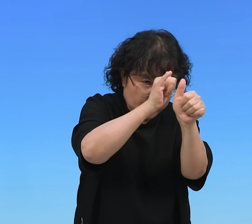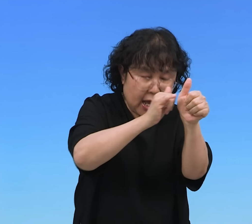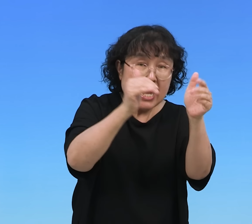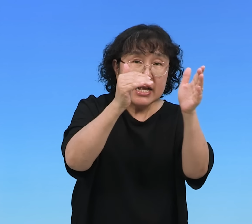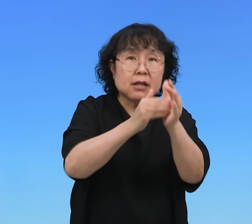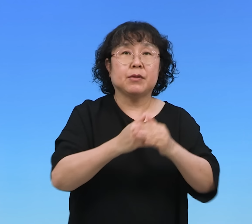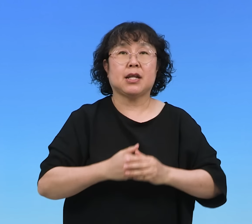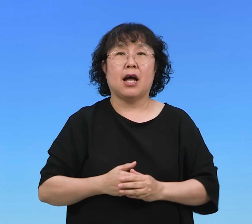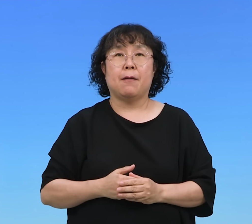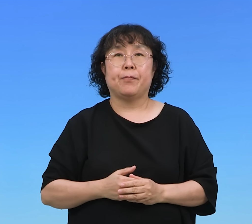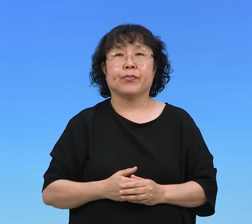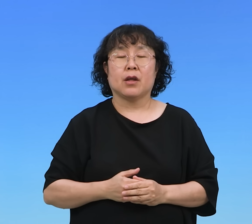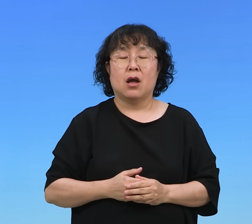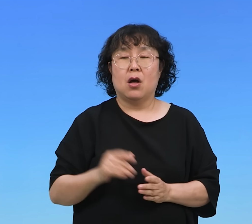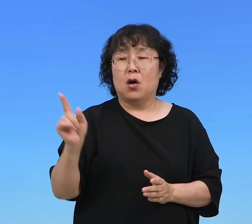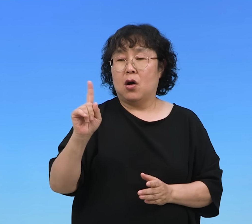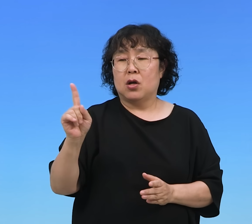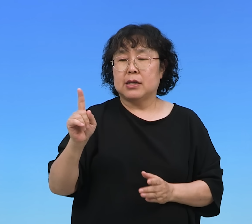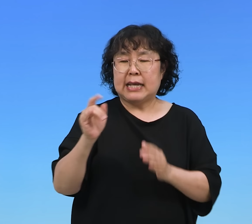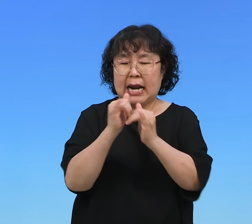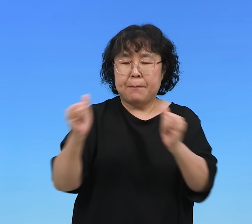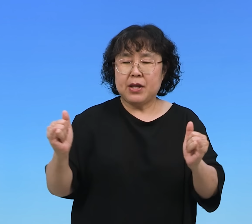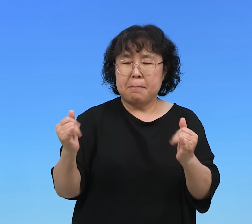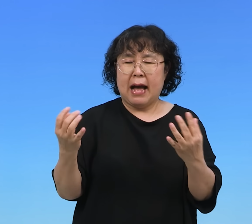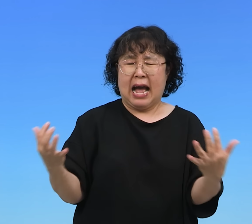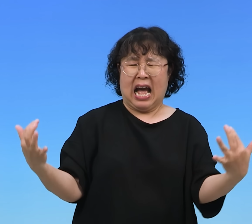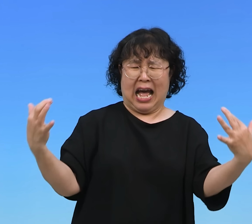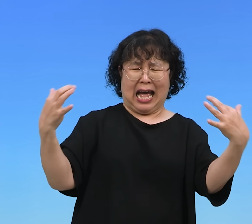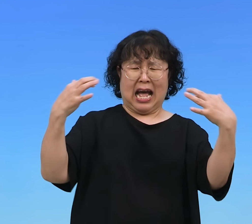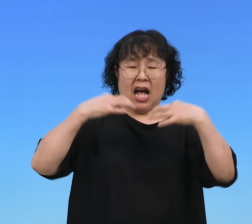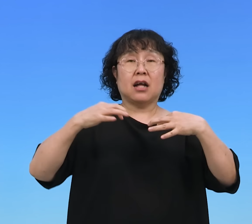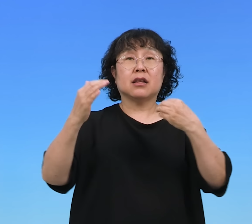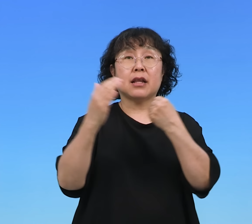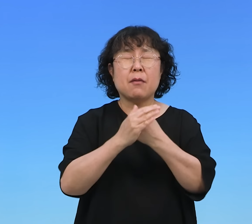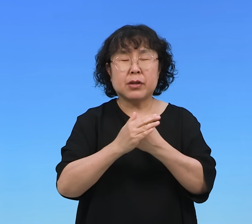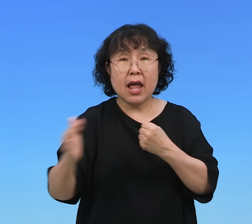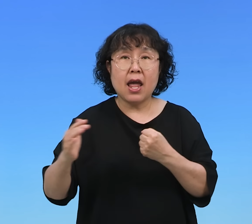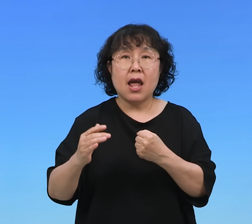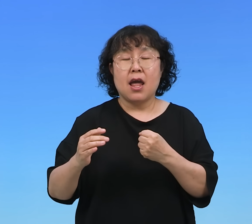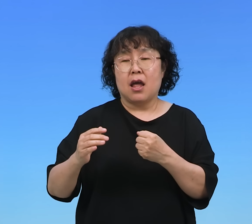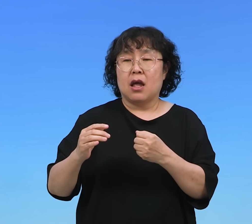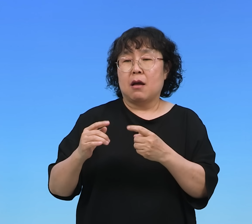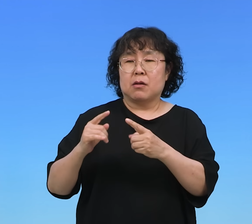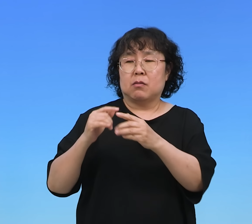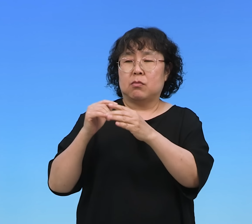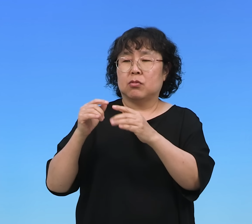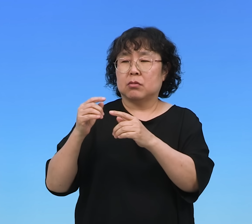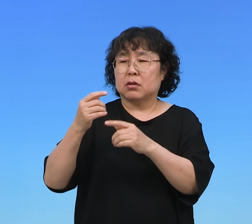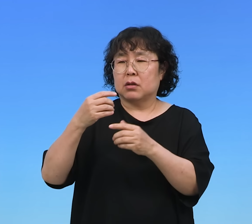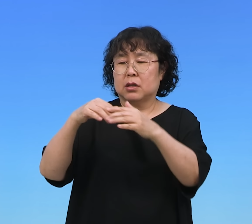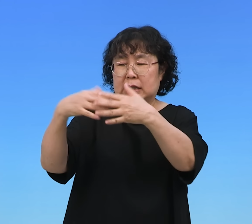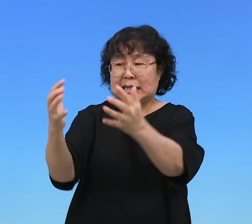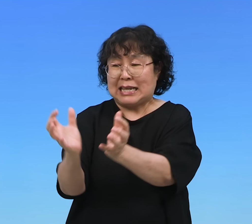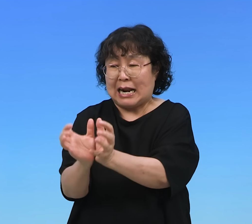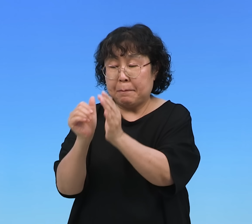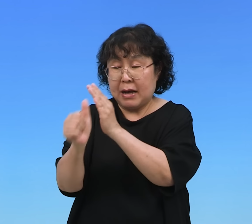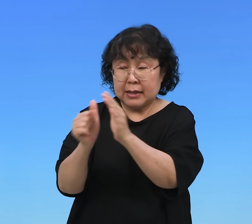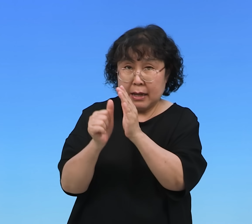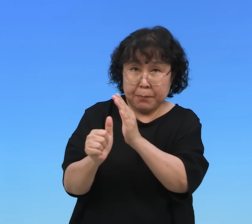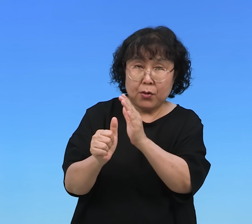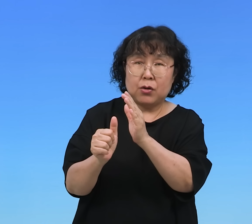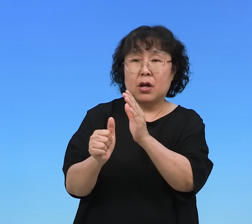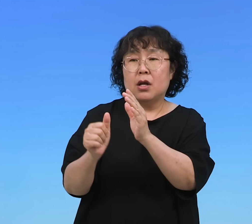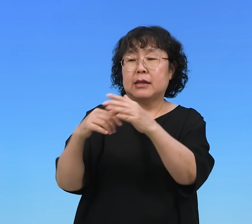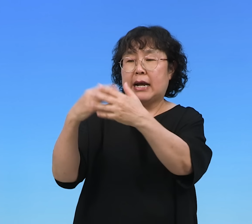순장님이 어떤 분은 다락방을 3개 하셨어요. 그 뭐냐면 온 에너지를 교회에다 다 쏟으셨거든요. 그